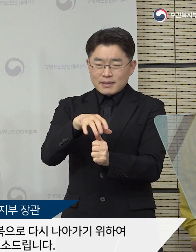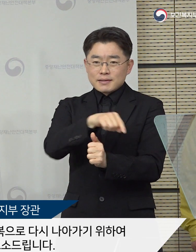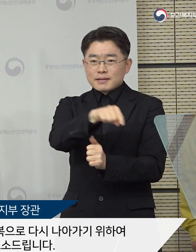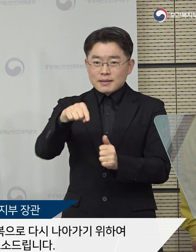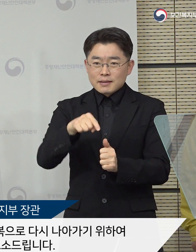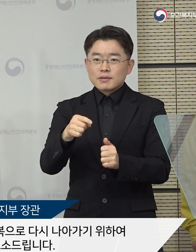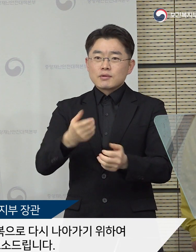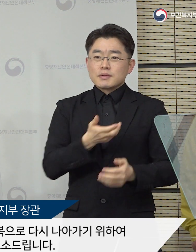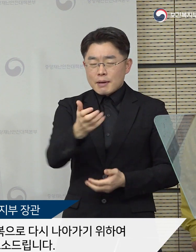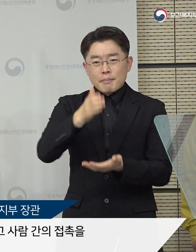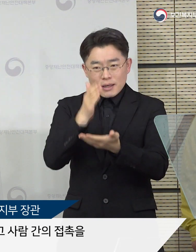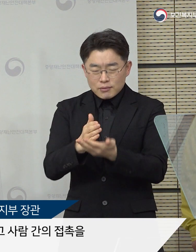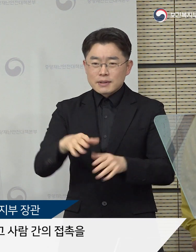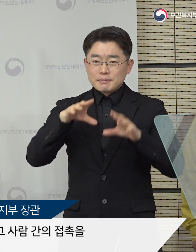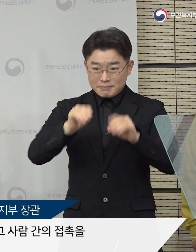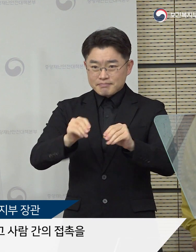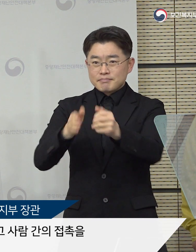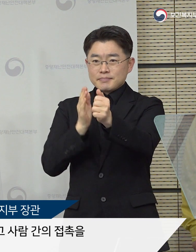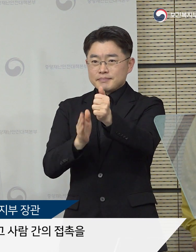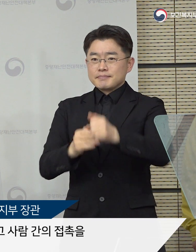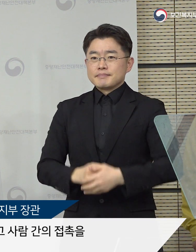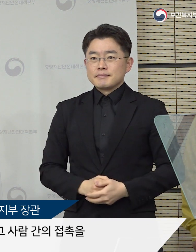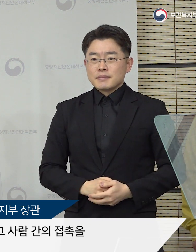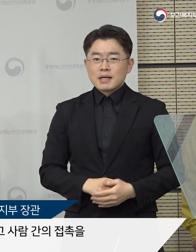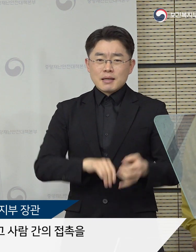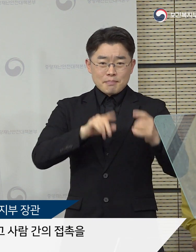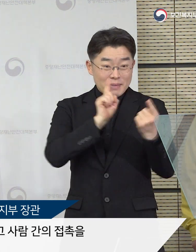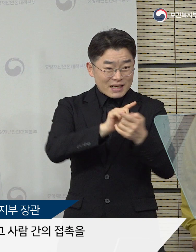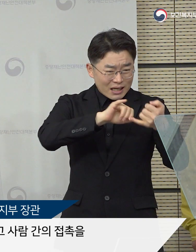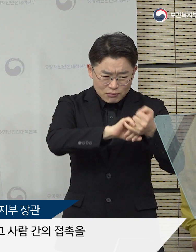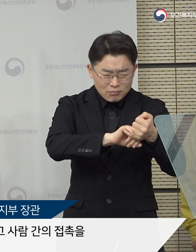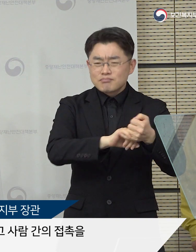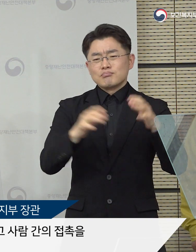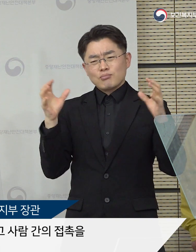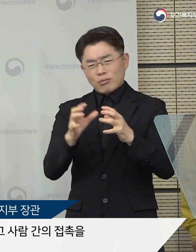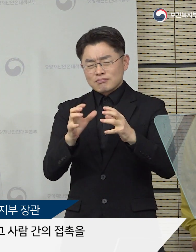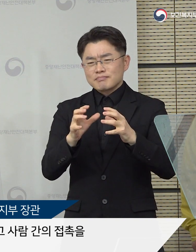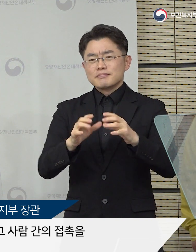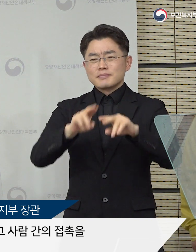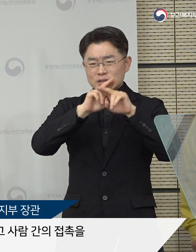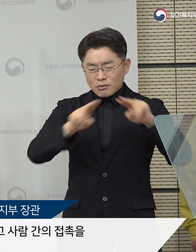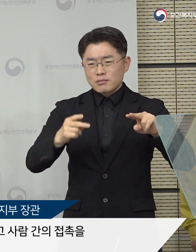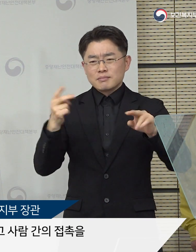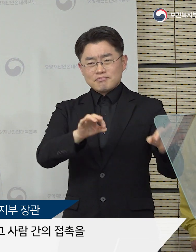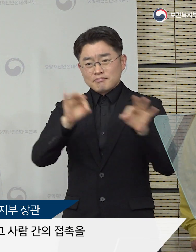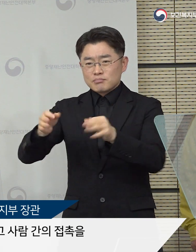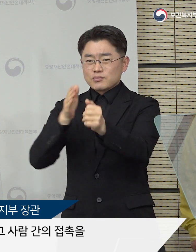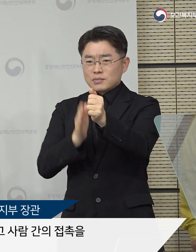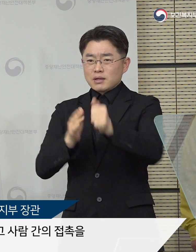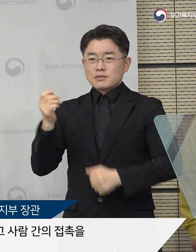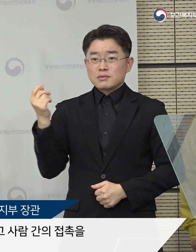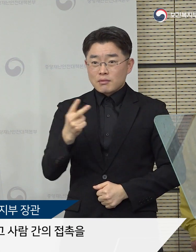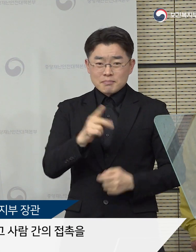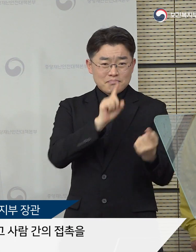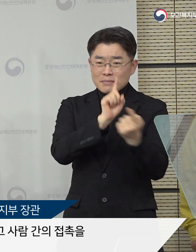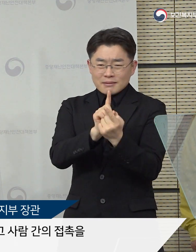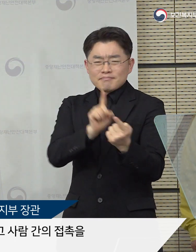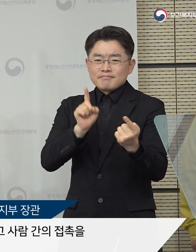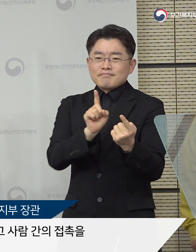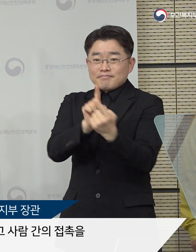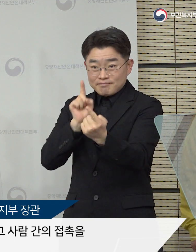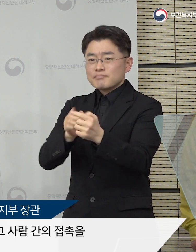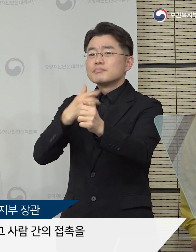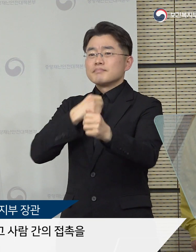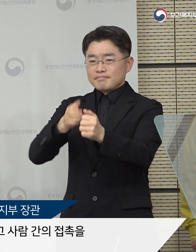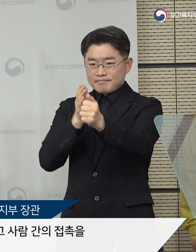호소드립니다. 모든 모임과 약속, 행사를 중단하거나 연기하고 사람 간의 접촉을